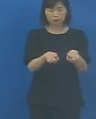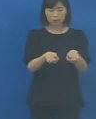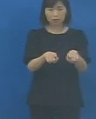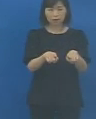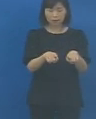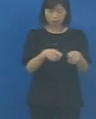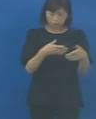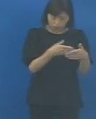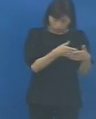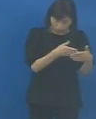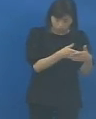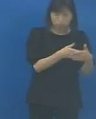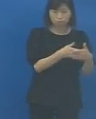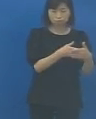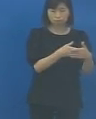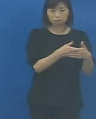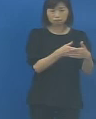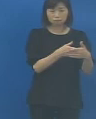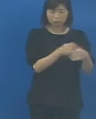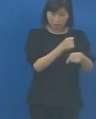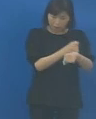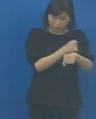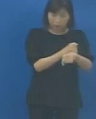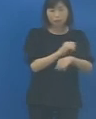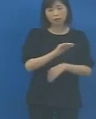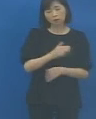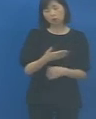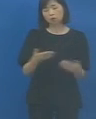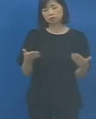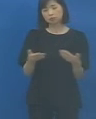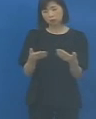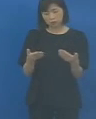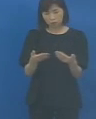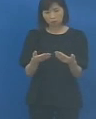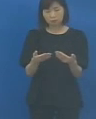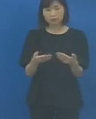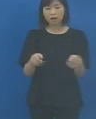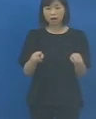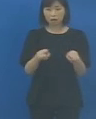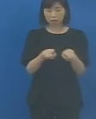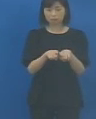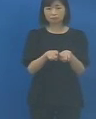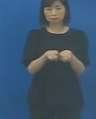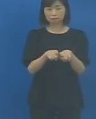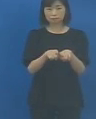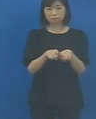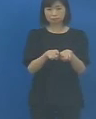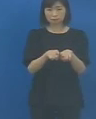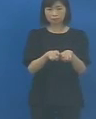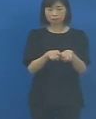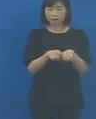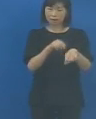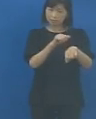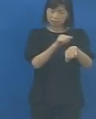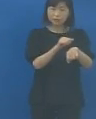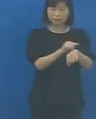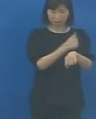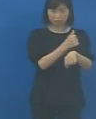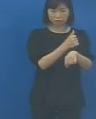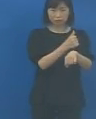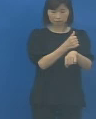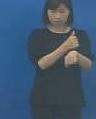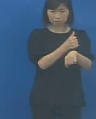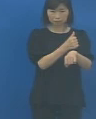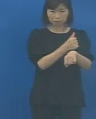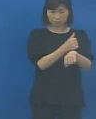直面しながらも、いわば働きながらこういう A 社としての地位、ス